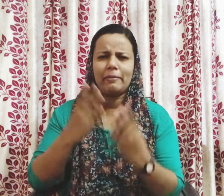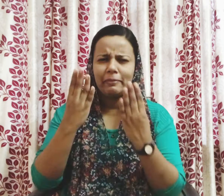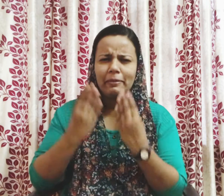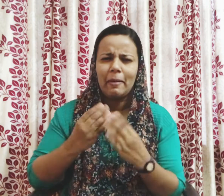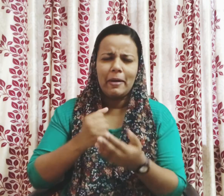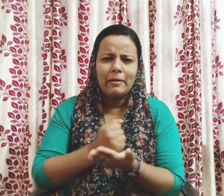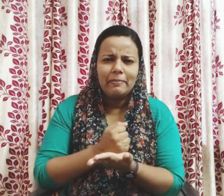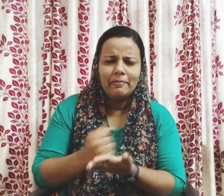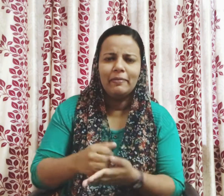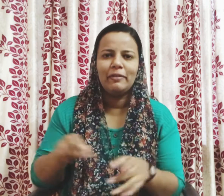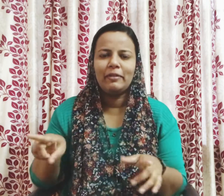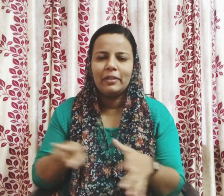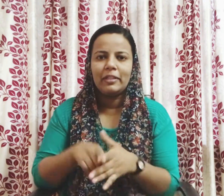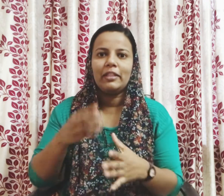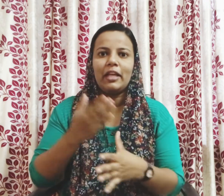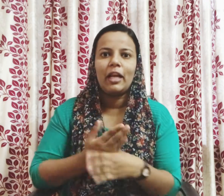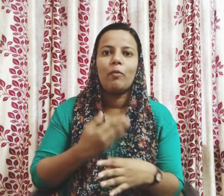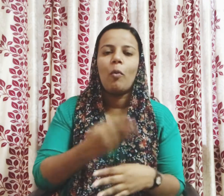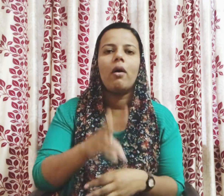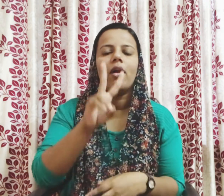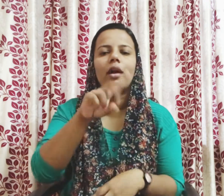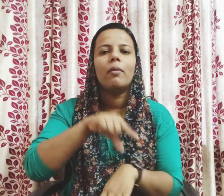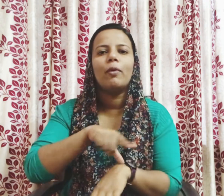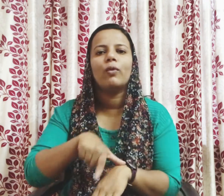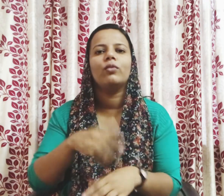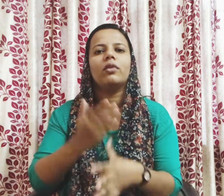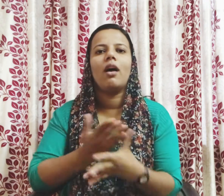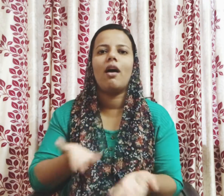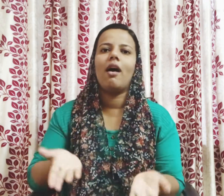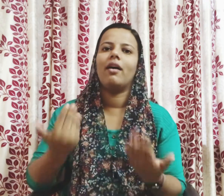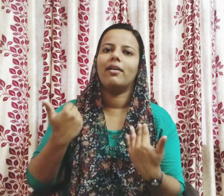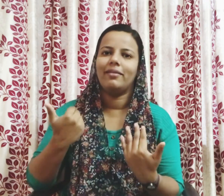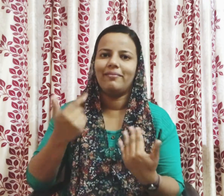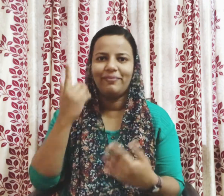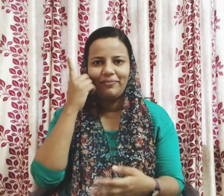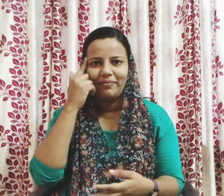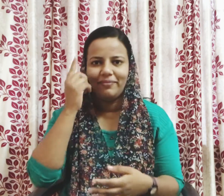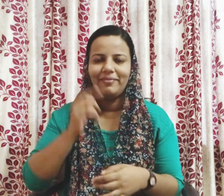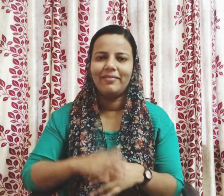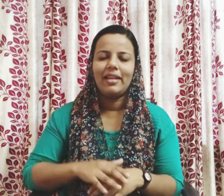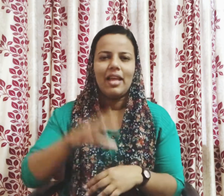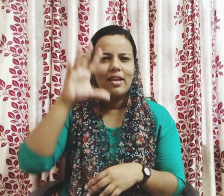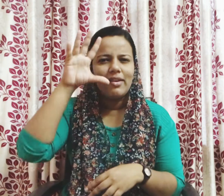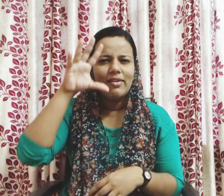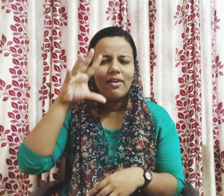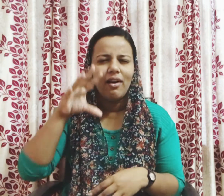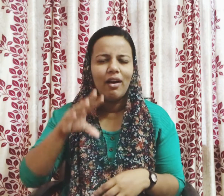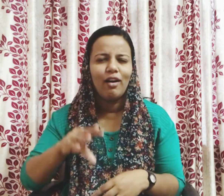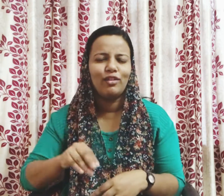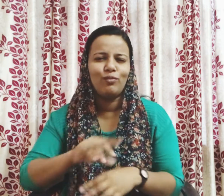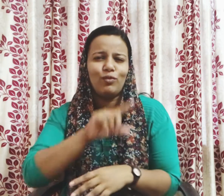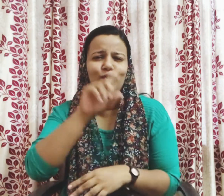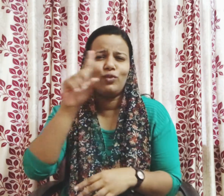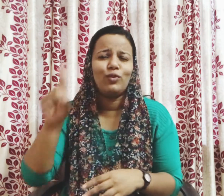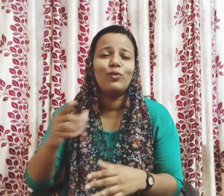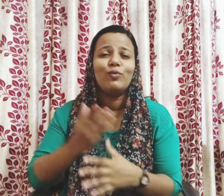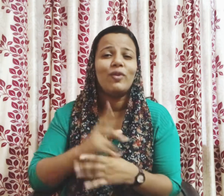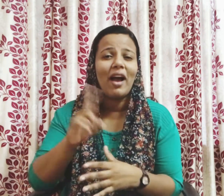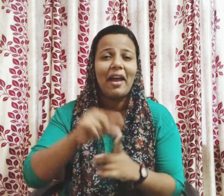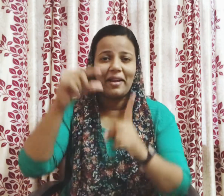ഒരാൾ ട്രെയിൻഡായി മാറുമ്പോൾ അത് 2 മണിക്കൂർ കൊണ്ട് ചെയ്യാൻ പറ്റും. ആമേൻ. ഇങ്ങോട്ട് നോക്കിയേ, രാത്രി മുഴുവനും അധ്വാനിച്ച പത്രോസ്,